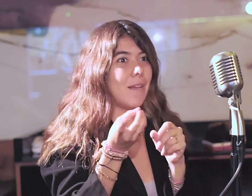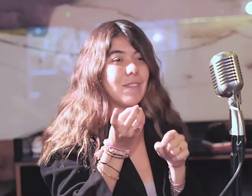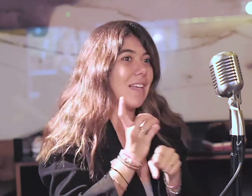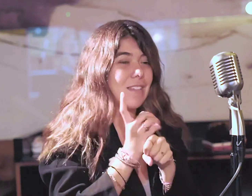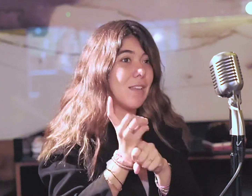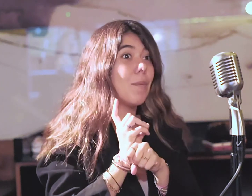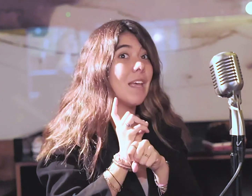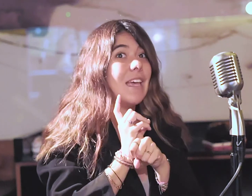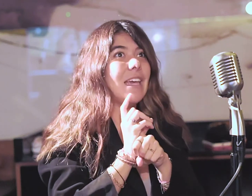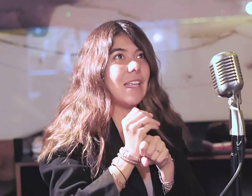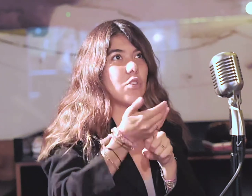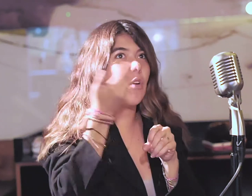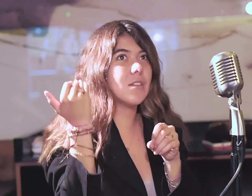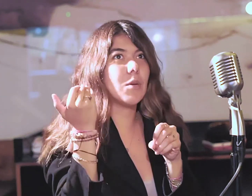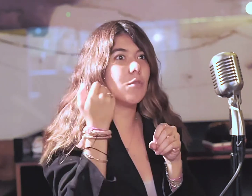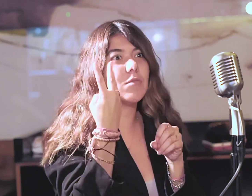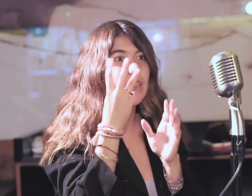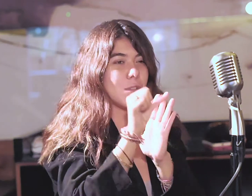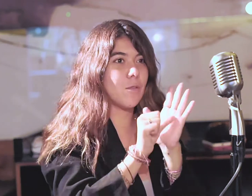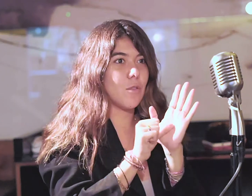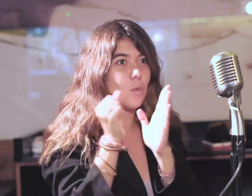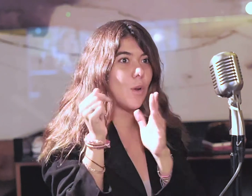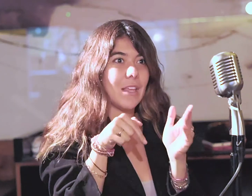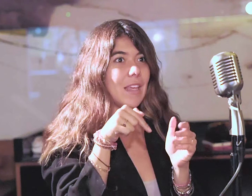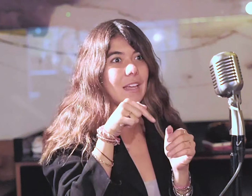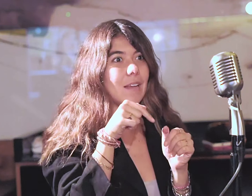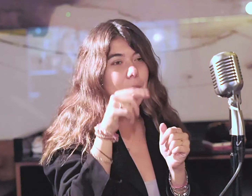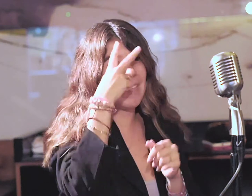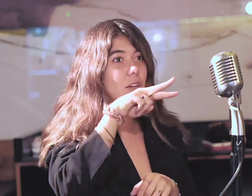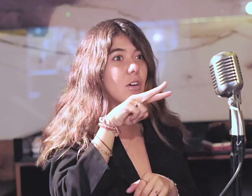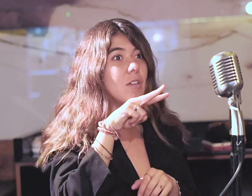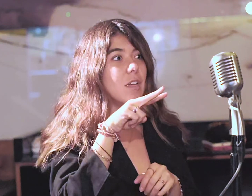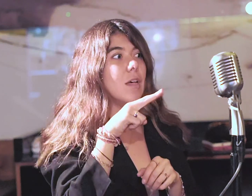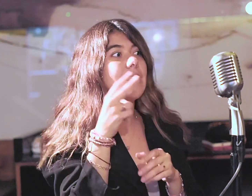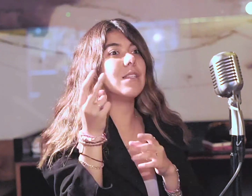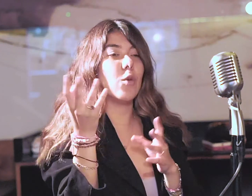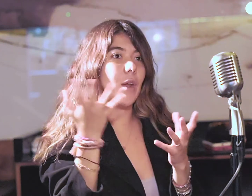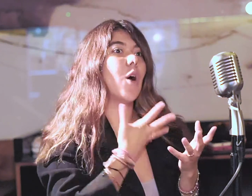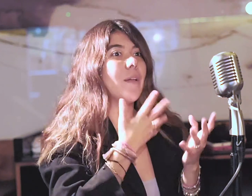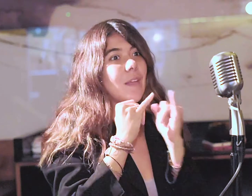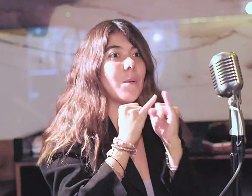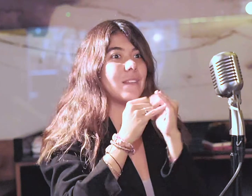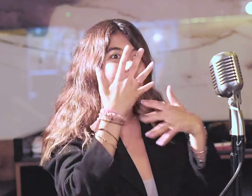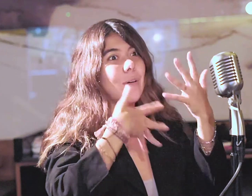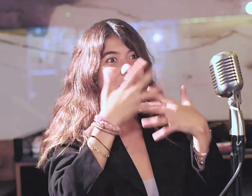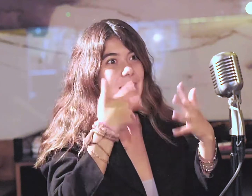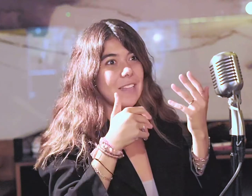se habla casi siempre y de hecho hace como tres meses cuando estuvieron aquí en México tuvieron intérpretes de lengua de